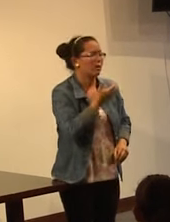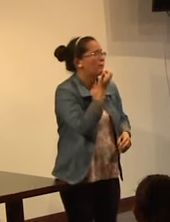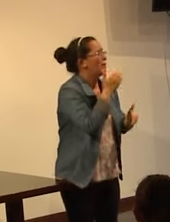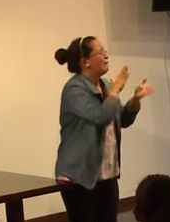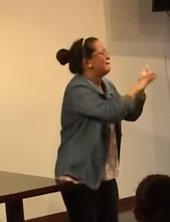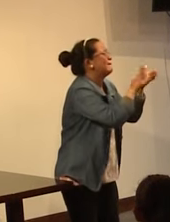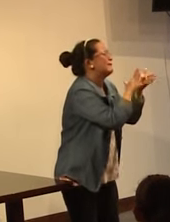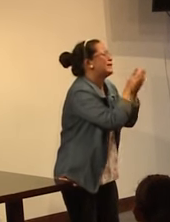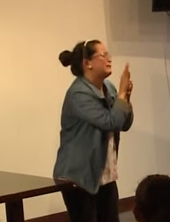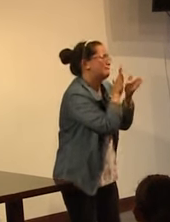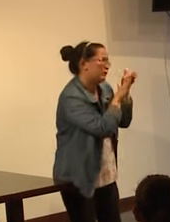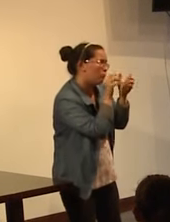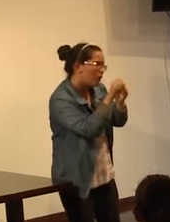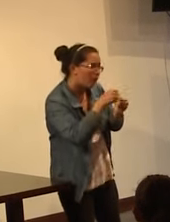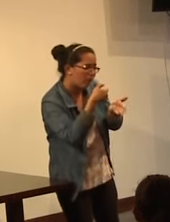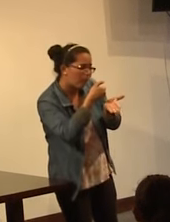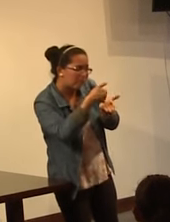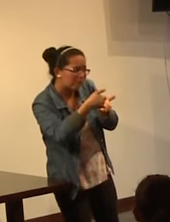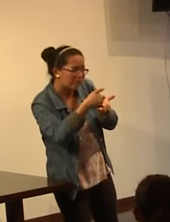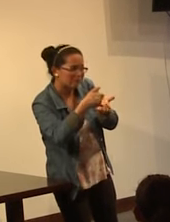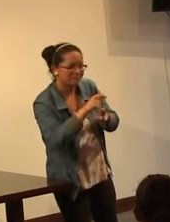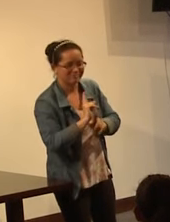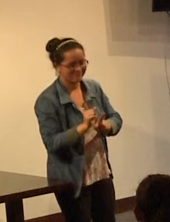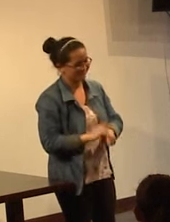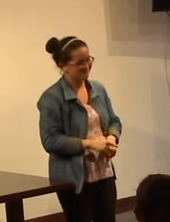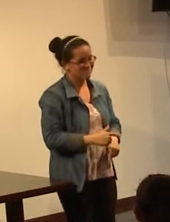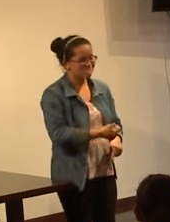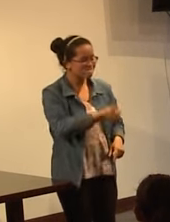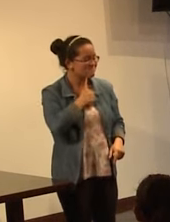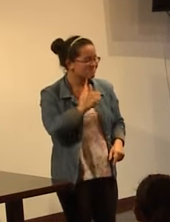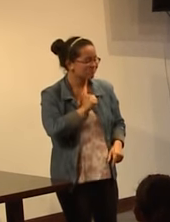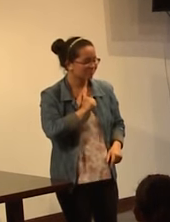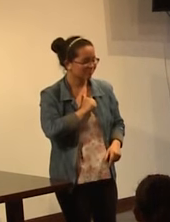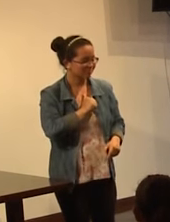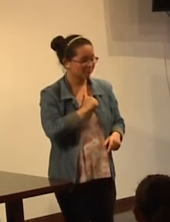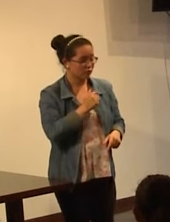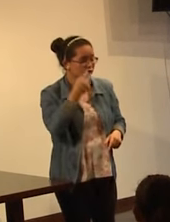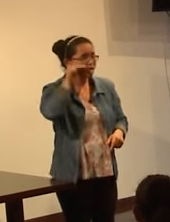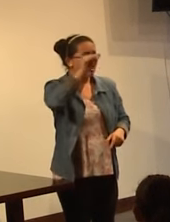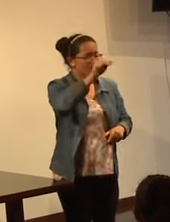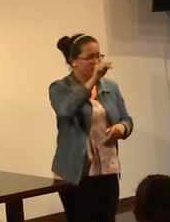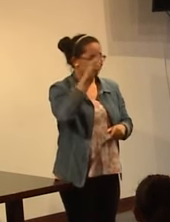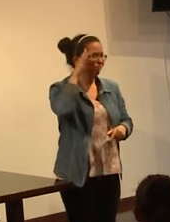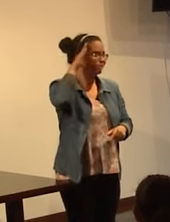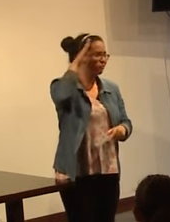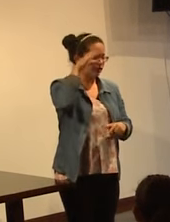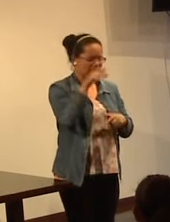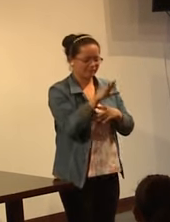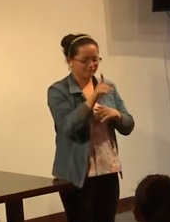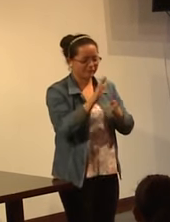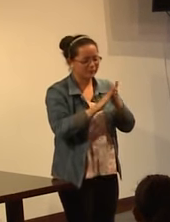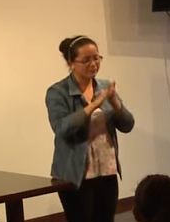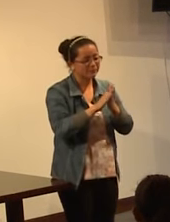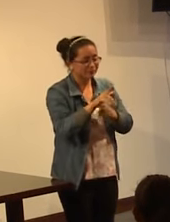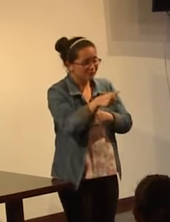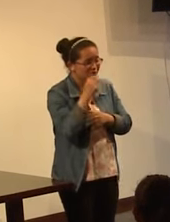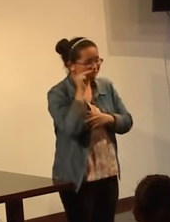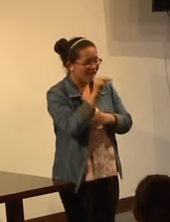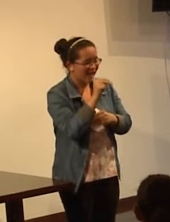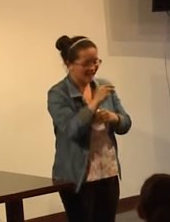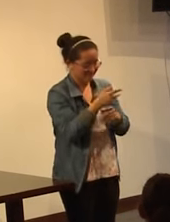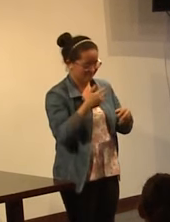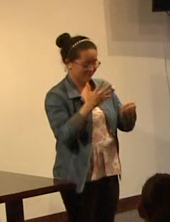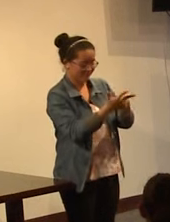trazar una línea sobre un papel, doy mal. Tengo que hacerlo de manera autónoma. Y cuando ustedes ven a los grandes artistas, y ahorita les voy a mostrar unas imágenes, pues esa